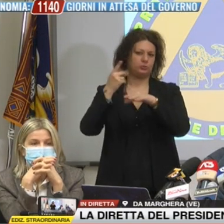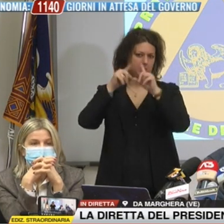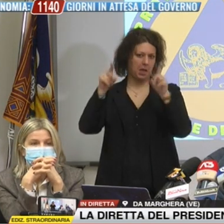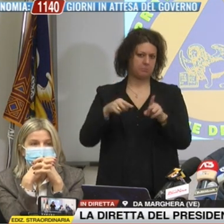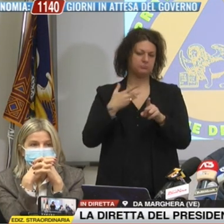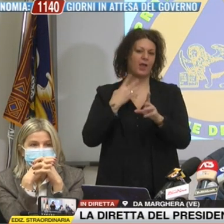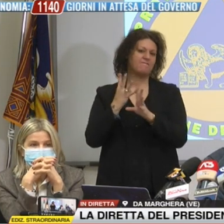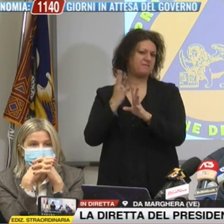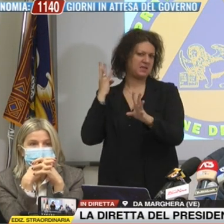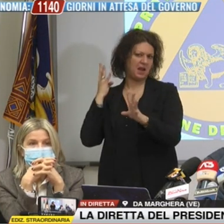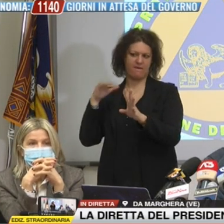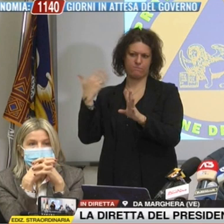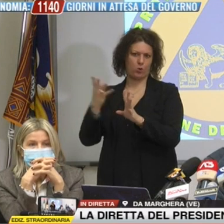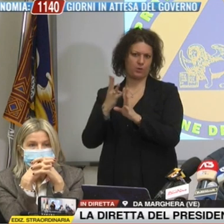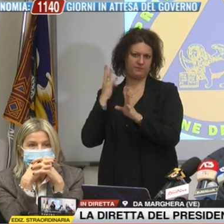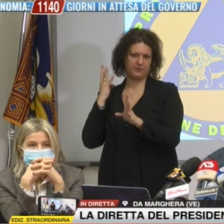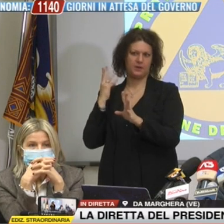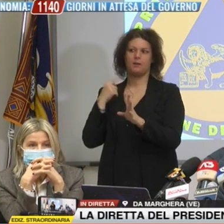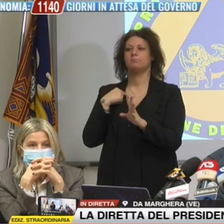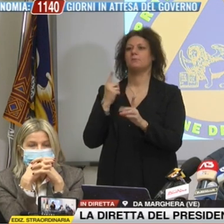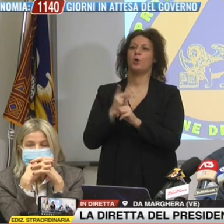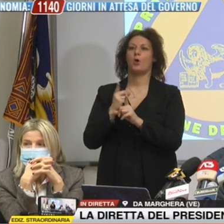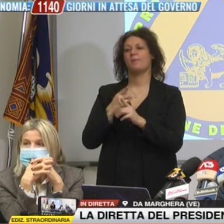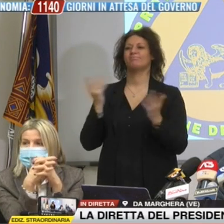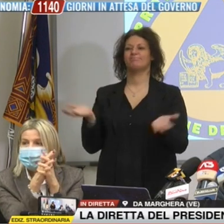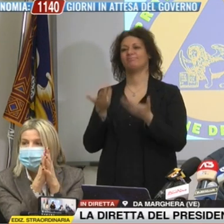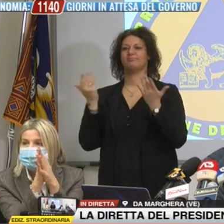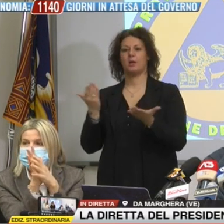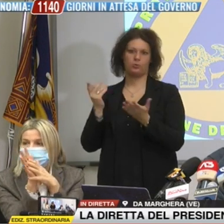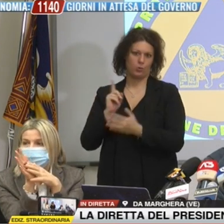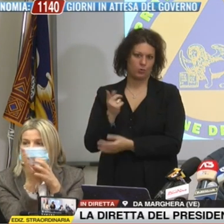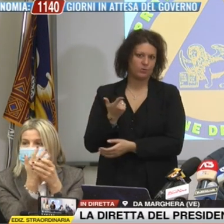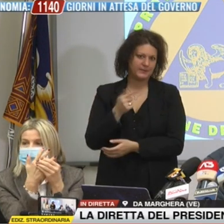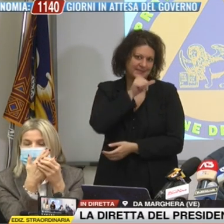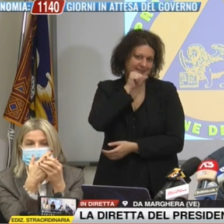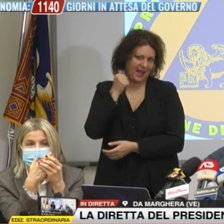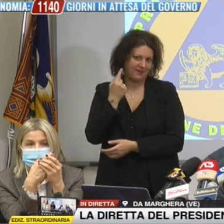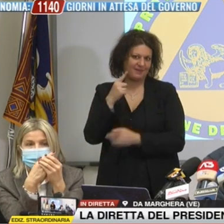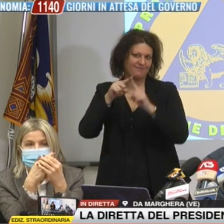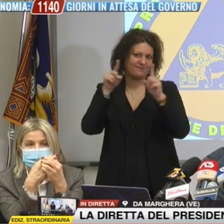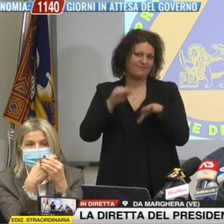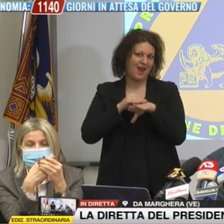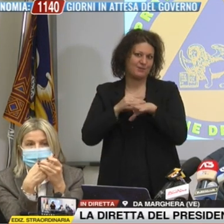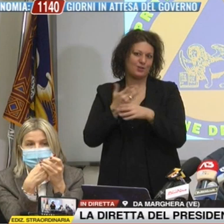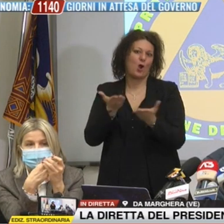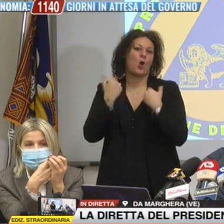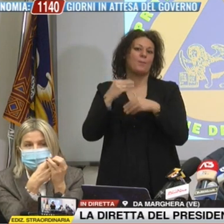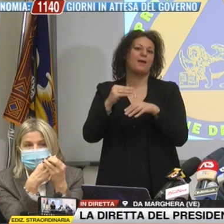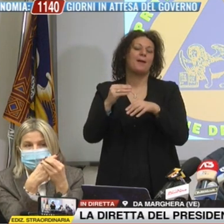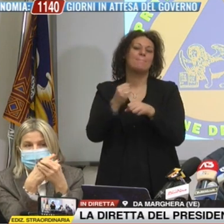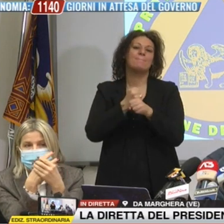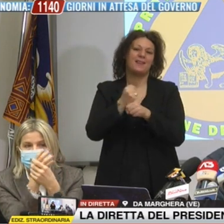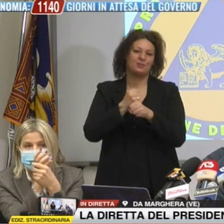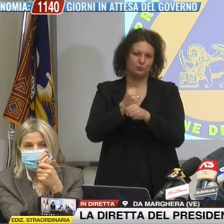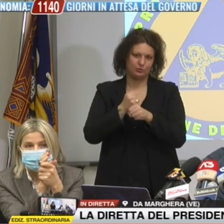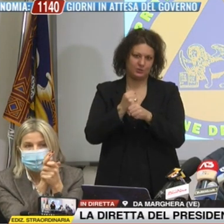faccia per così, per sfizio, ovviamente deve andare a prendere dei farmaci. E naturalmente